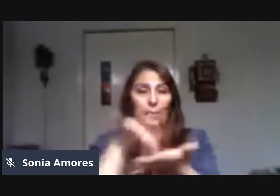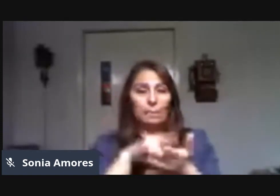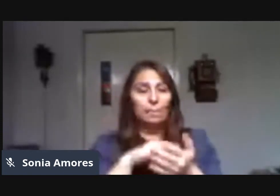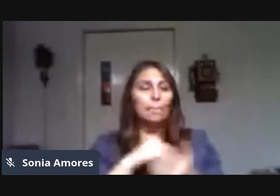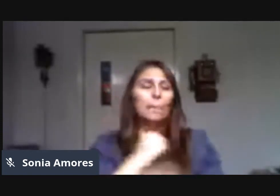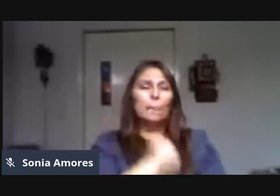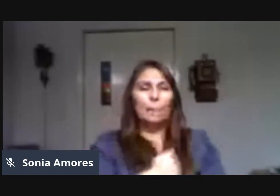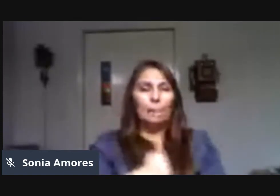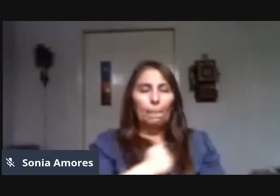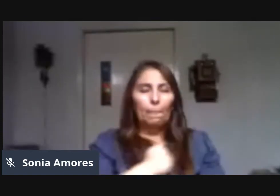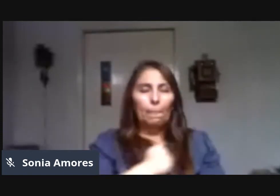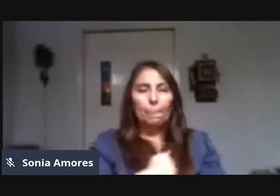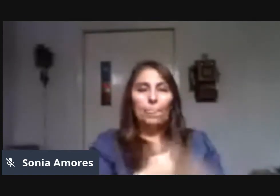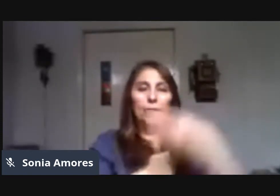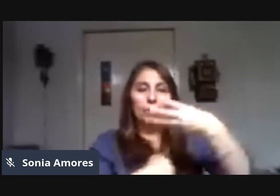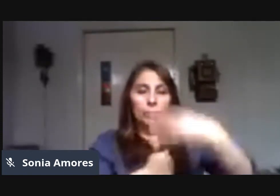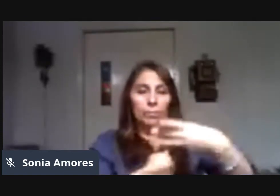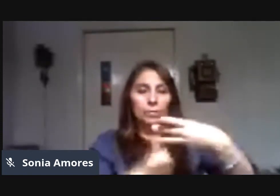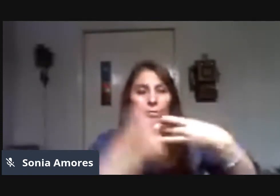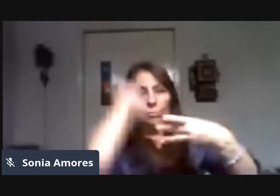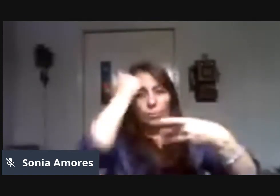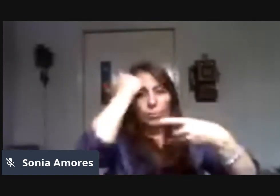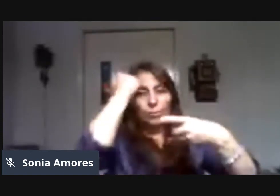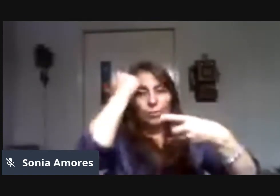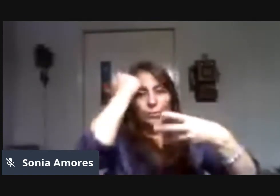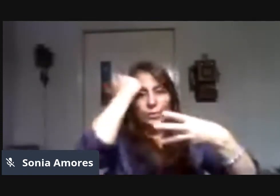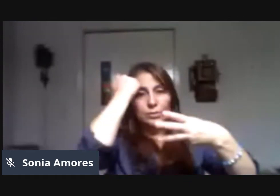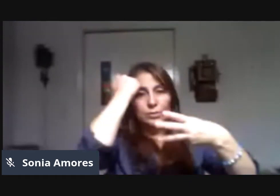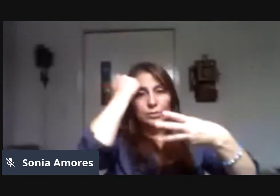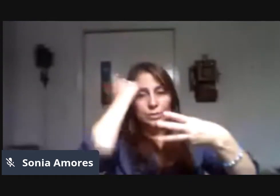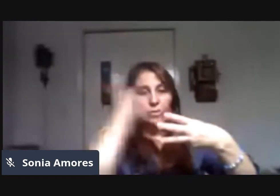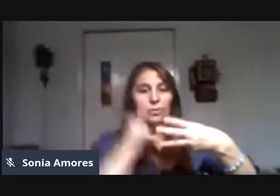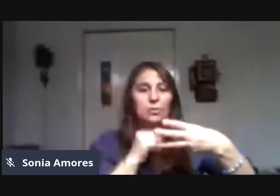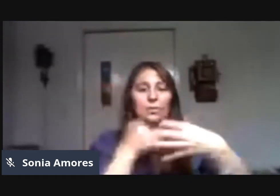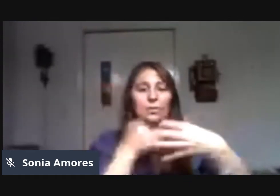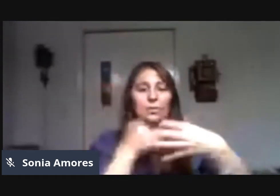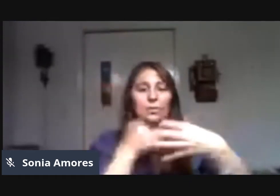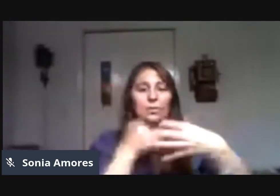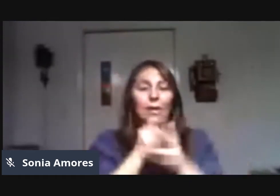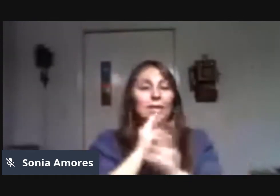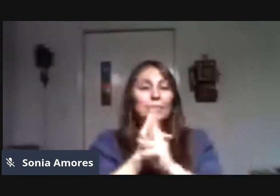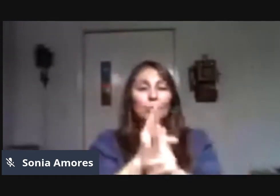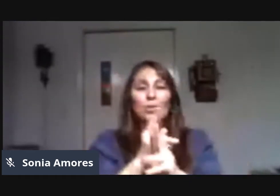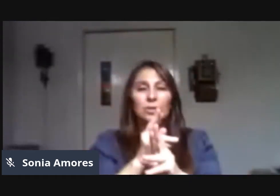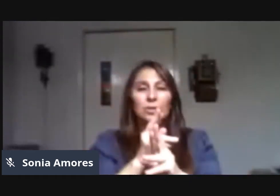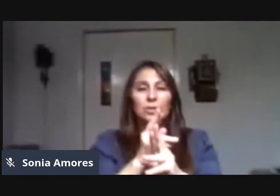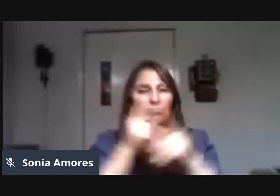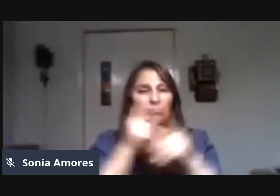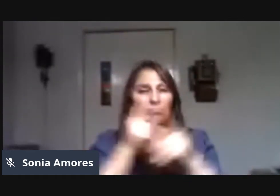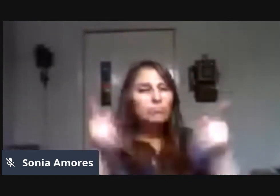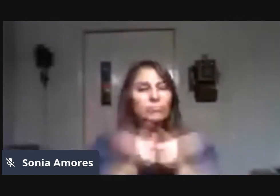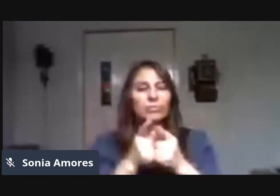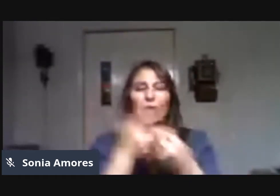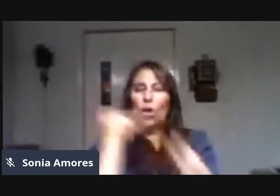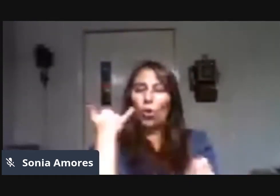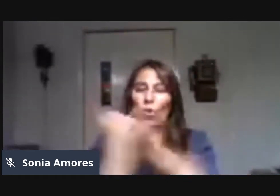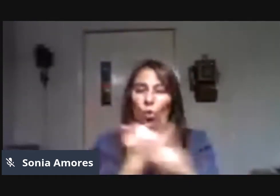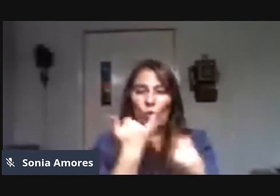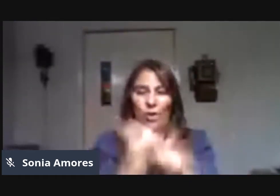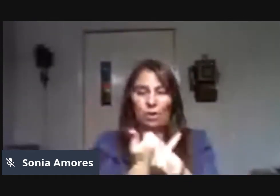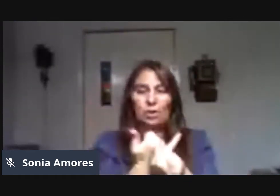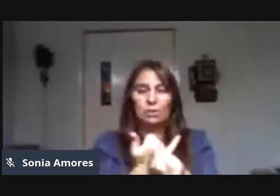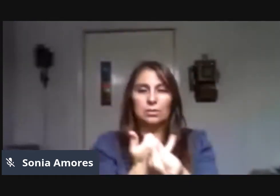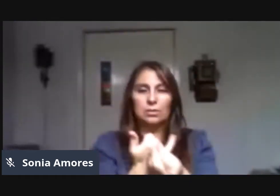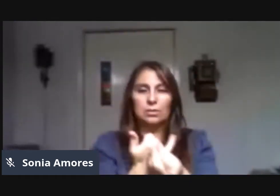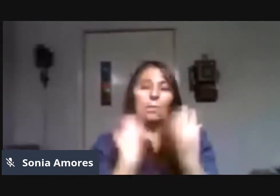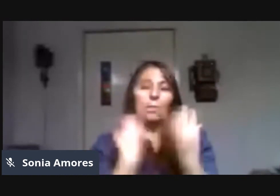favor a los tres panelistas. Tratemos de hacer que las respuestas sean lo más puntual posible para poder darle